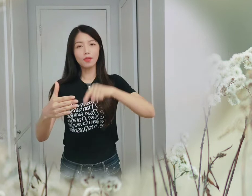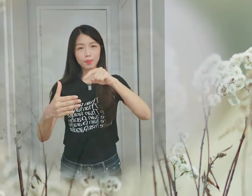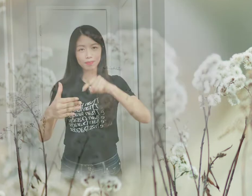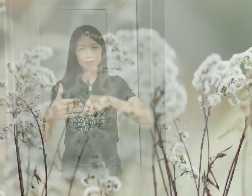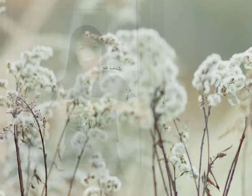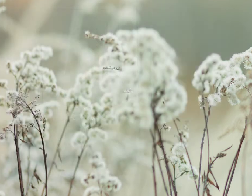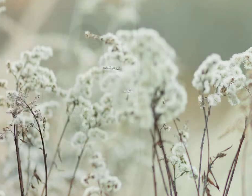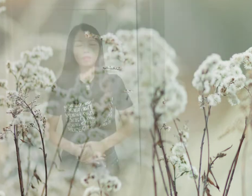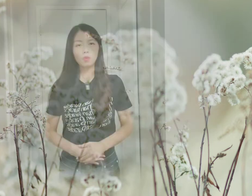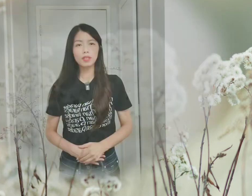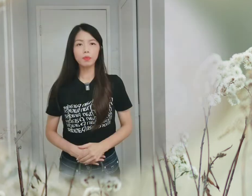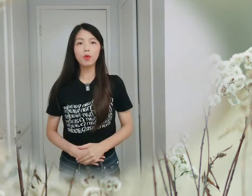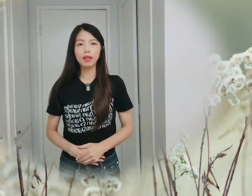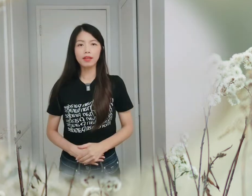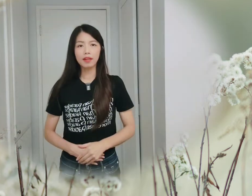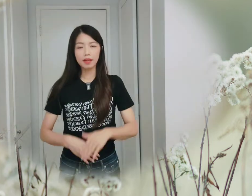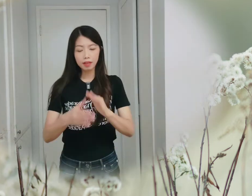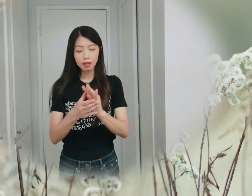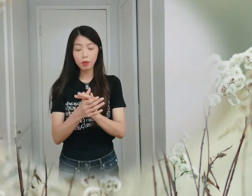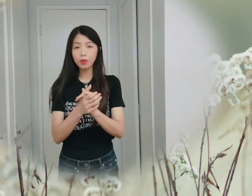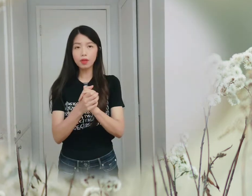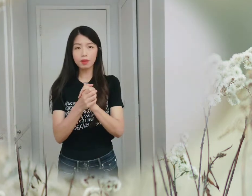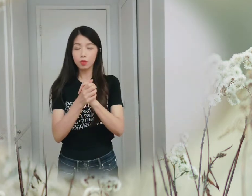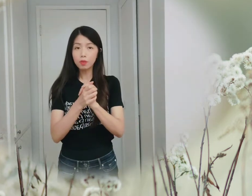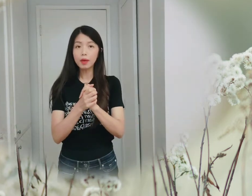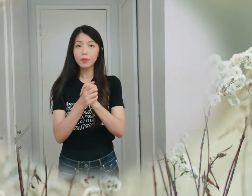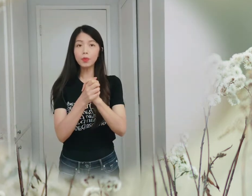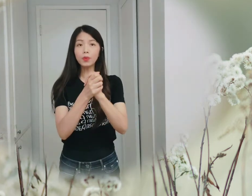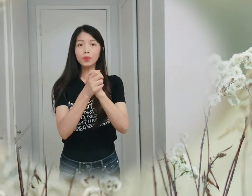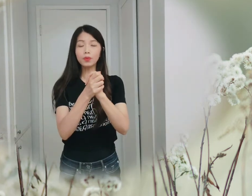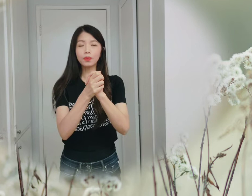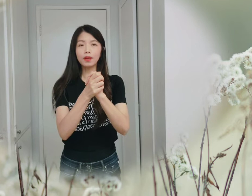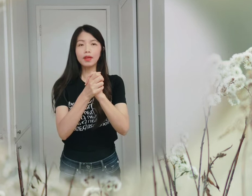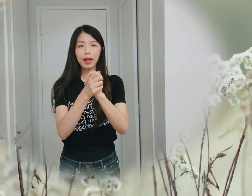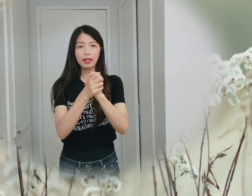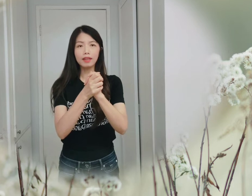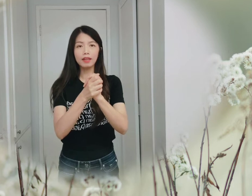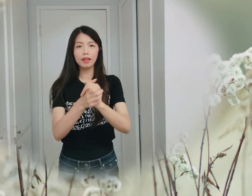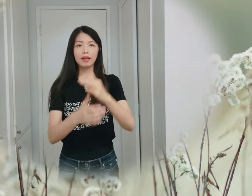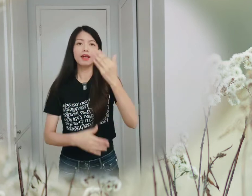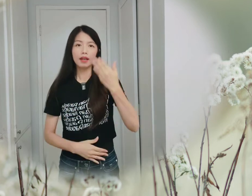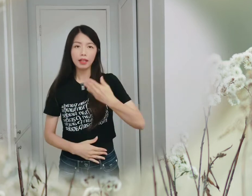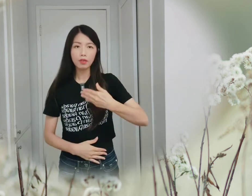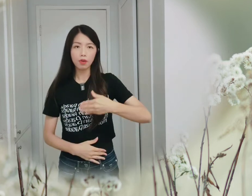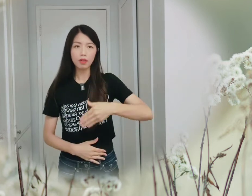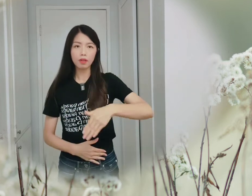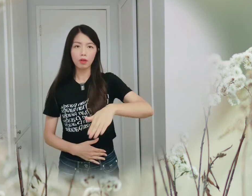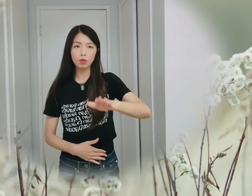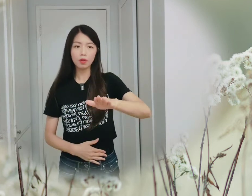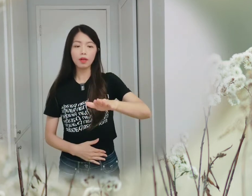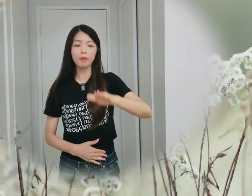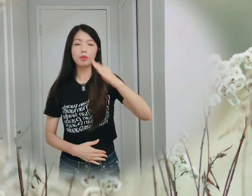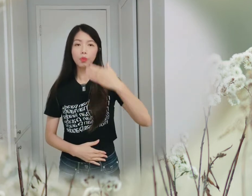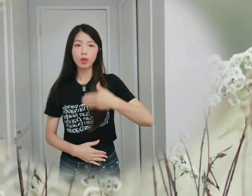안에서. 손 잡고 가는 길 그냥 이렇게 표현했어요. 손 잡고 가는 길. 가다 수어는